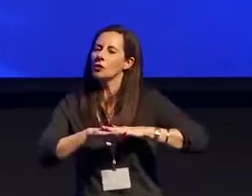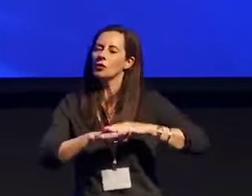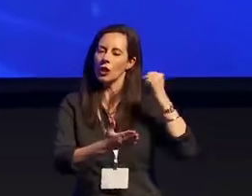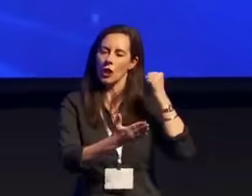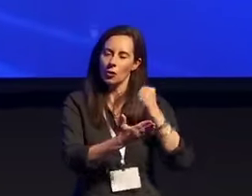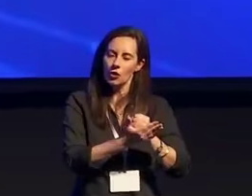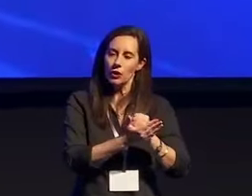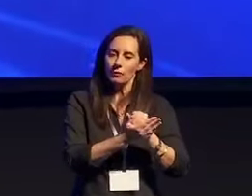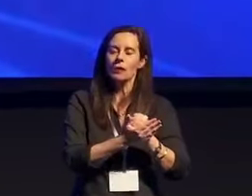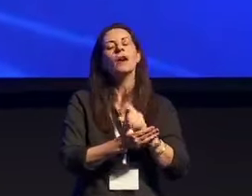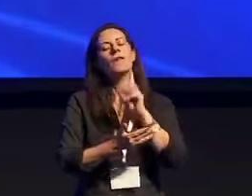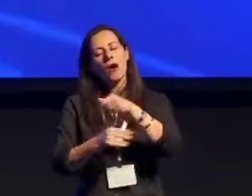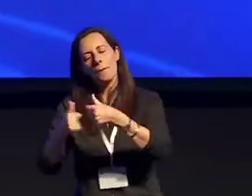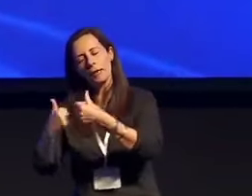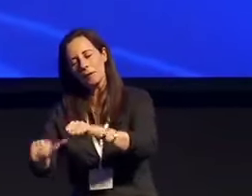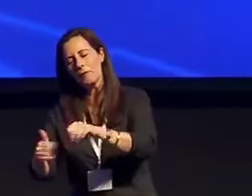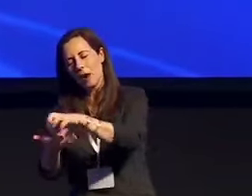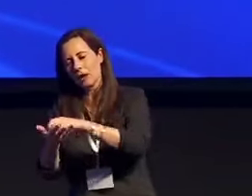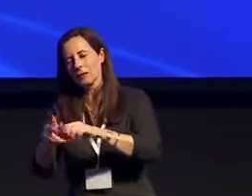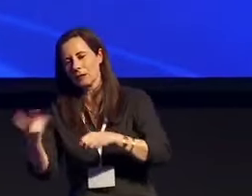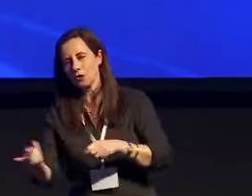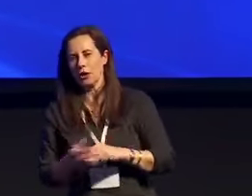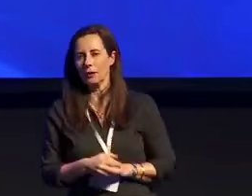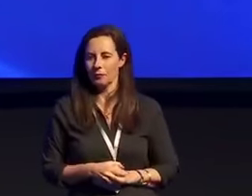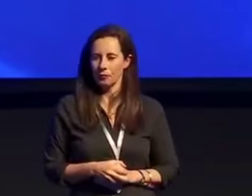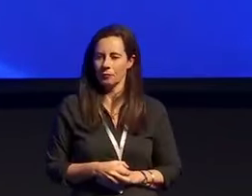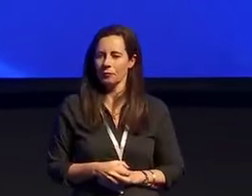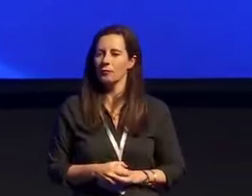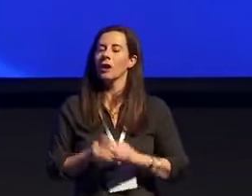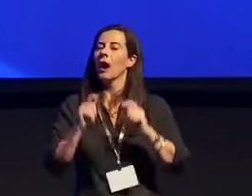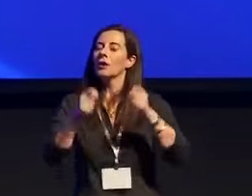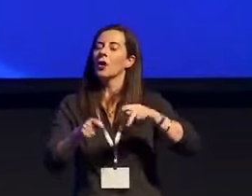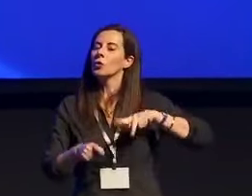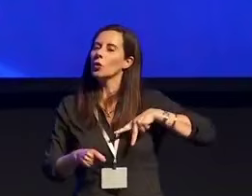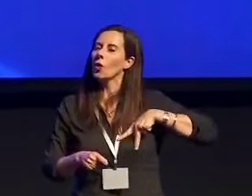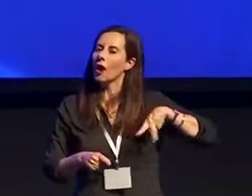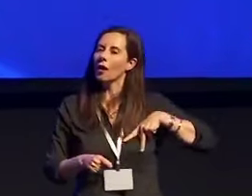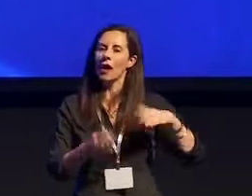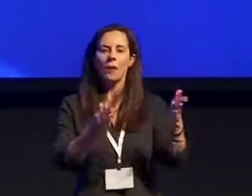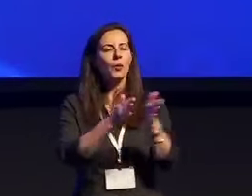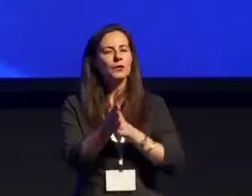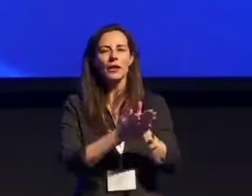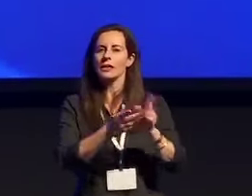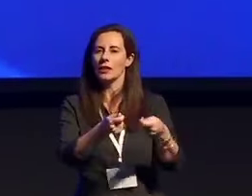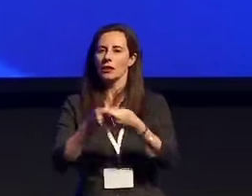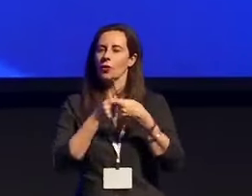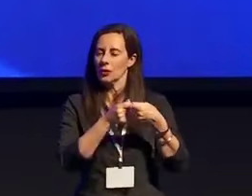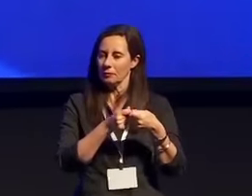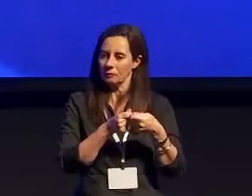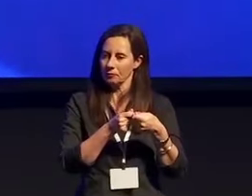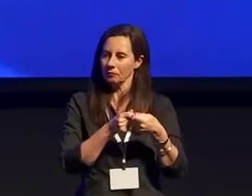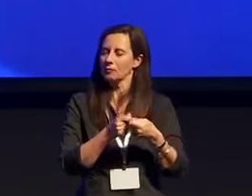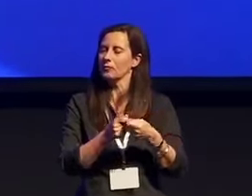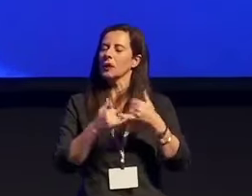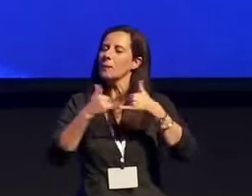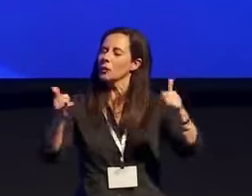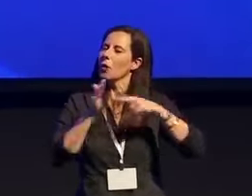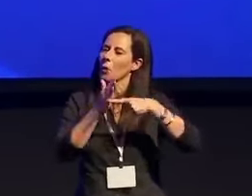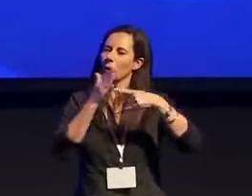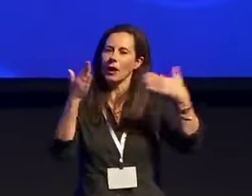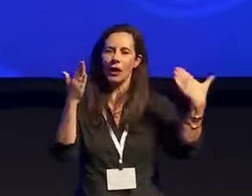המורשים מחד והמטמיעים והרכזים מאידך. הענקת אותות הוקרה למוטיבציה לארגונים נגישים, פיתוח